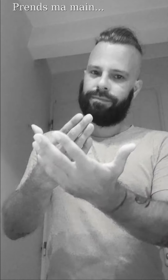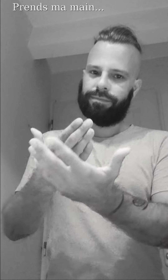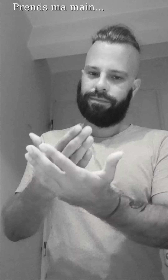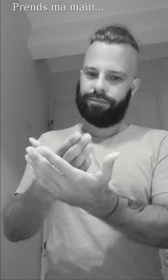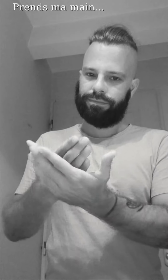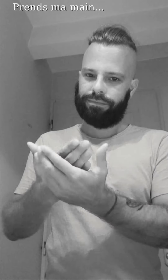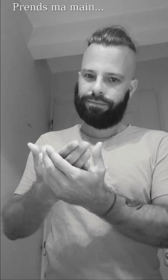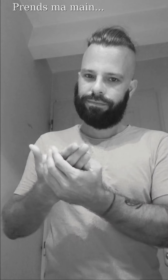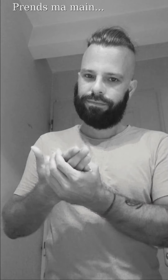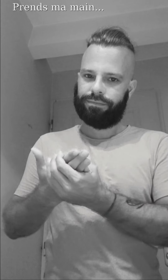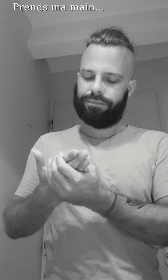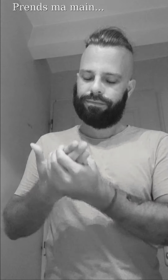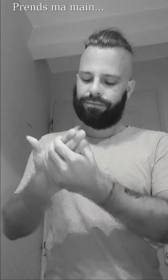Prends ma main.